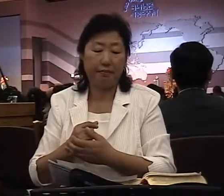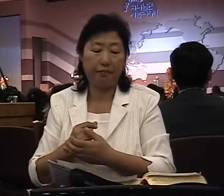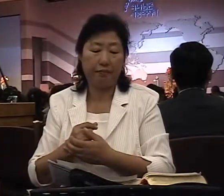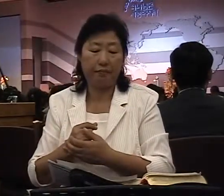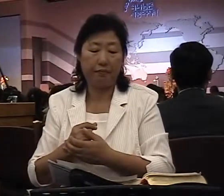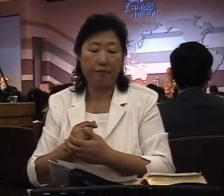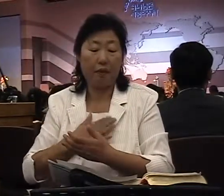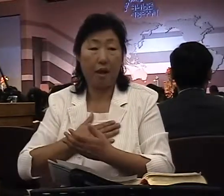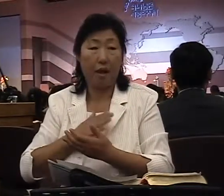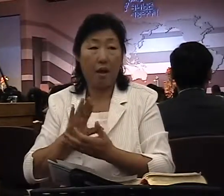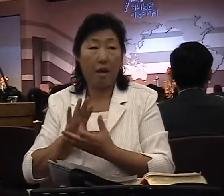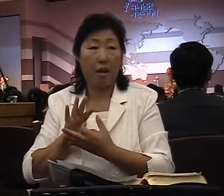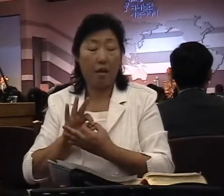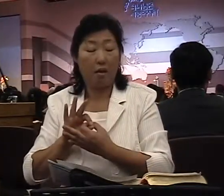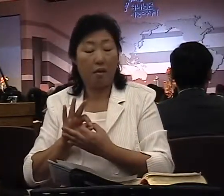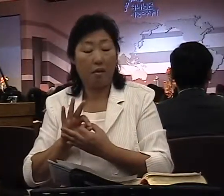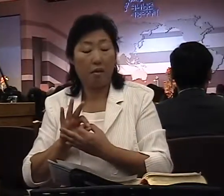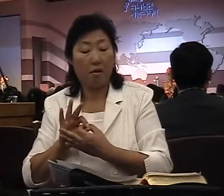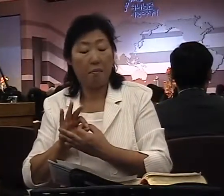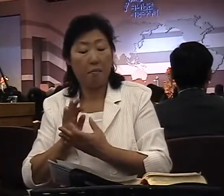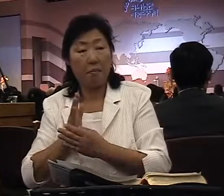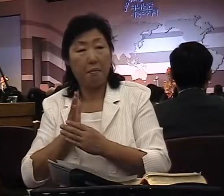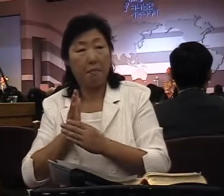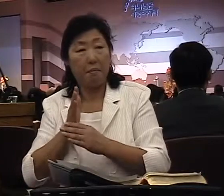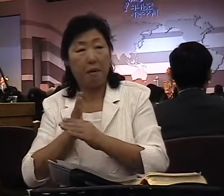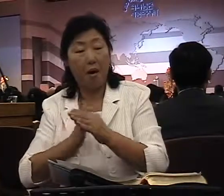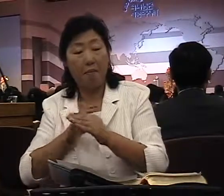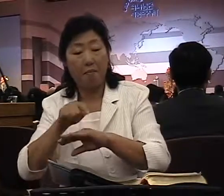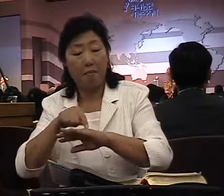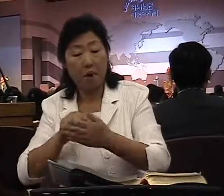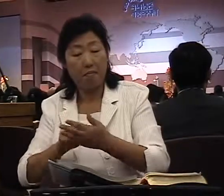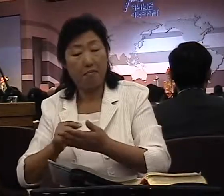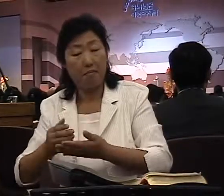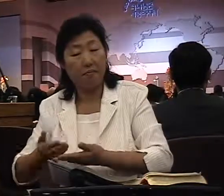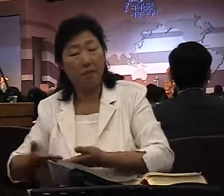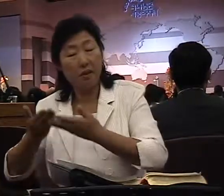나의 halfway commitment를 반만 드리는 이 마음을 주님 용서해 달라고.